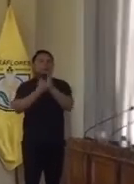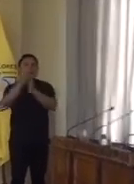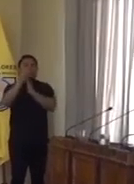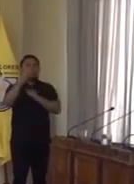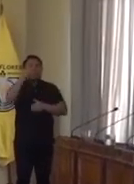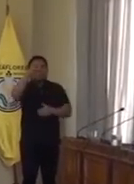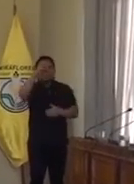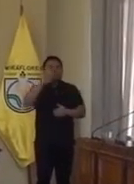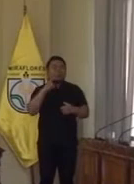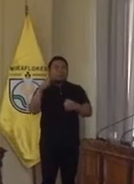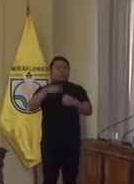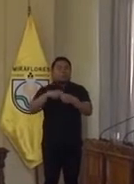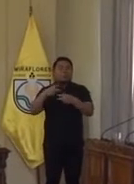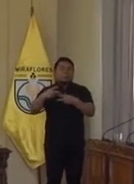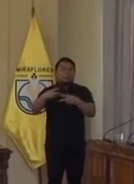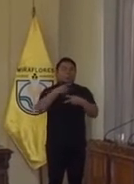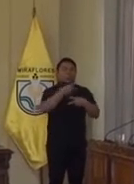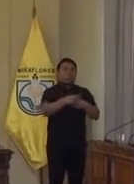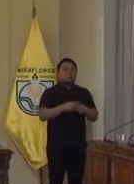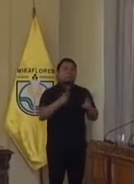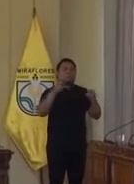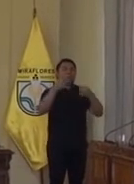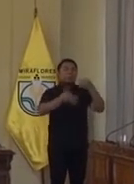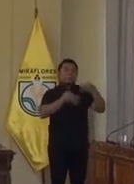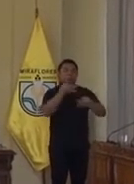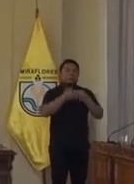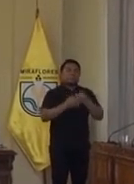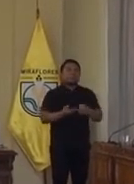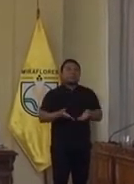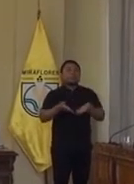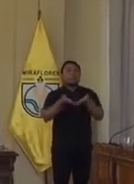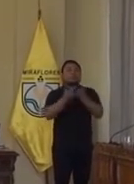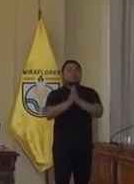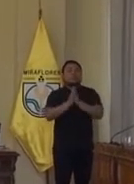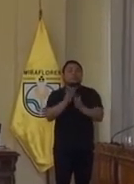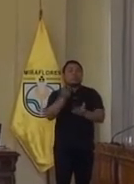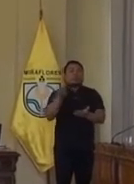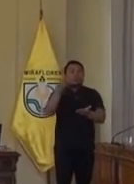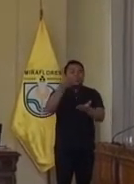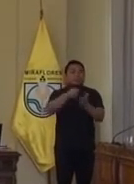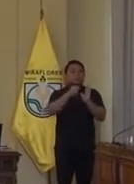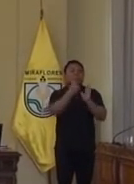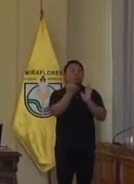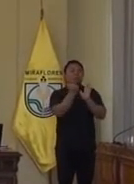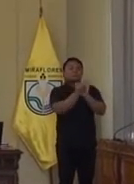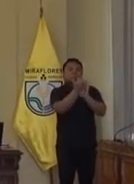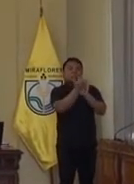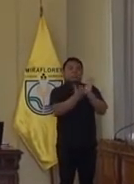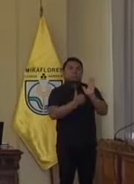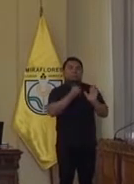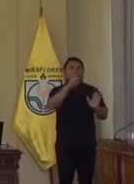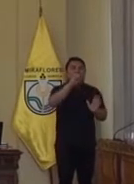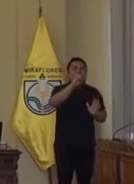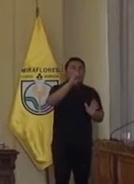Humano y de Participación Vecinal y de Asuntos Jurídicos, solicitando ingrese a la orden del día el dictamen